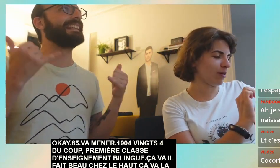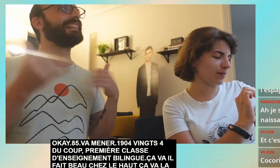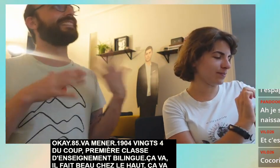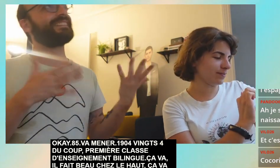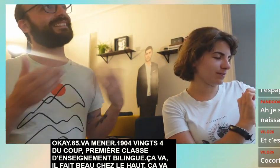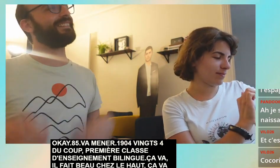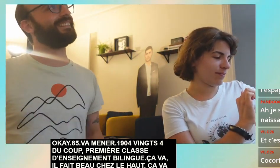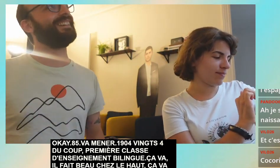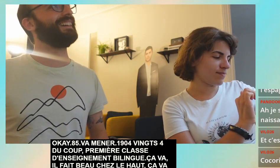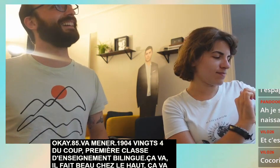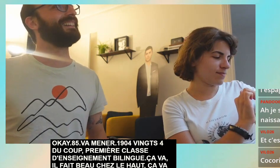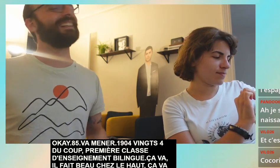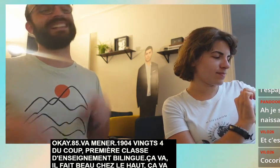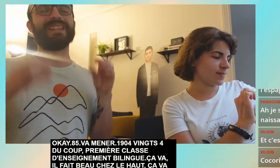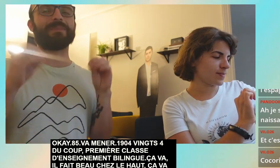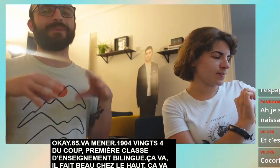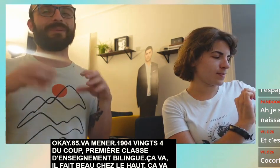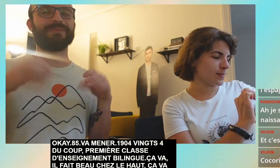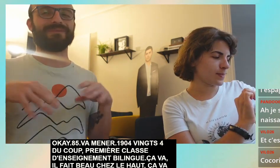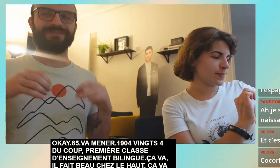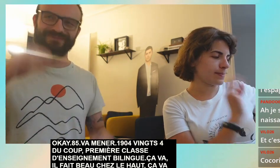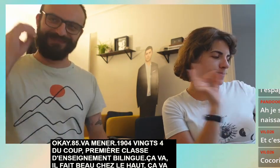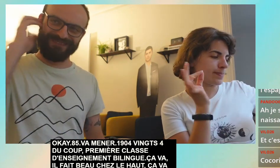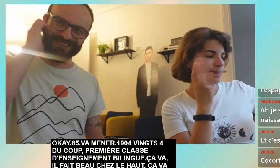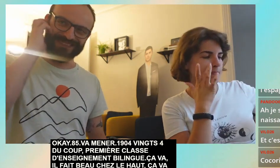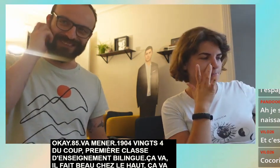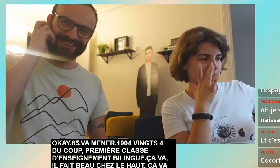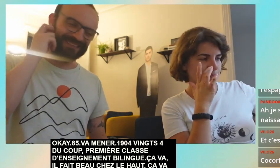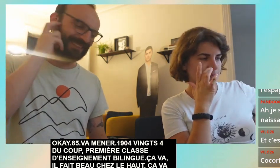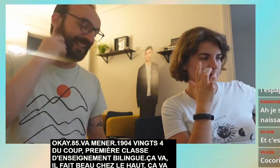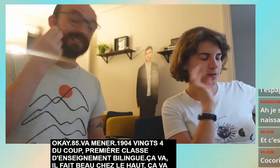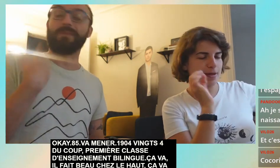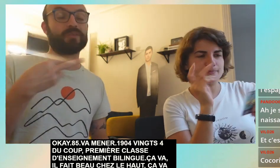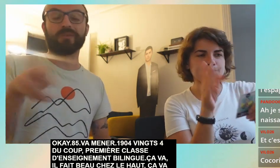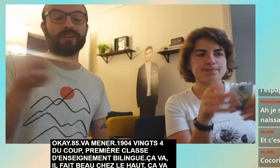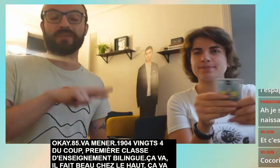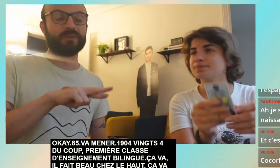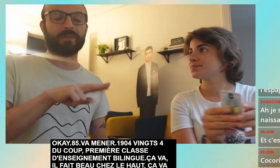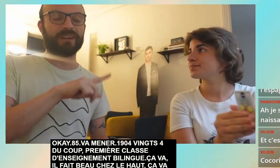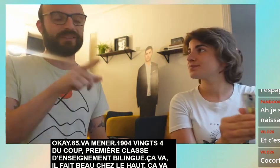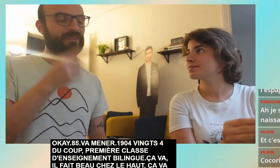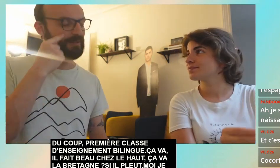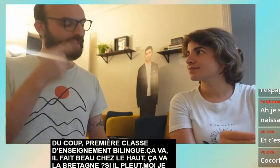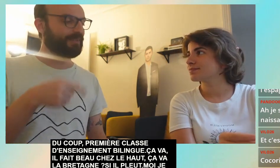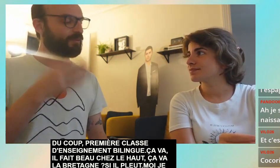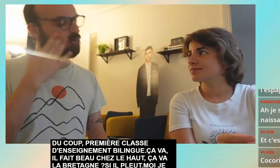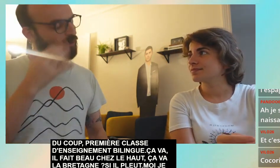ici, il pleut. Moi, je ne rentre pas chez moi. Je dors